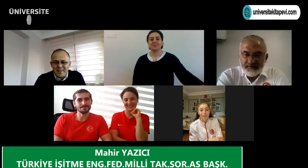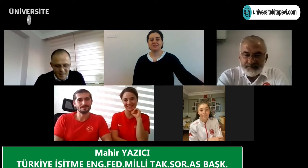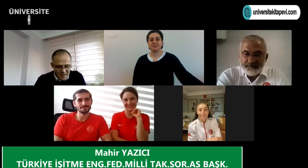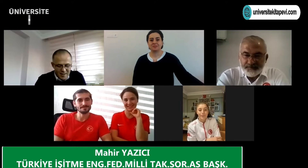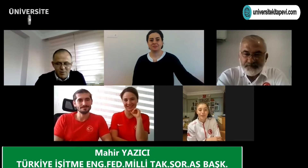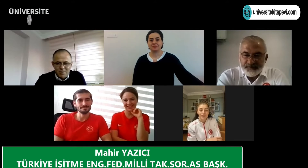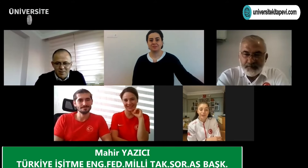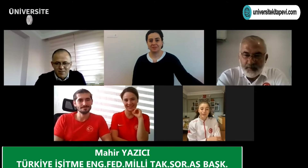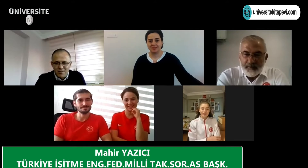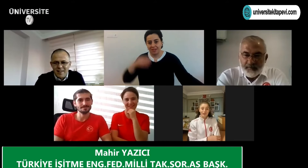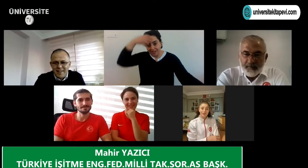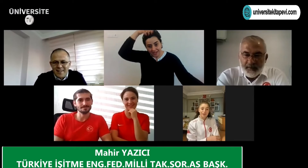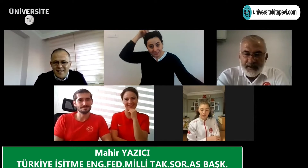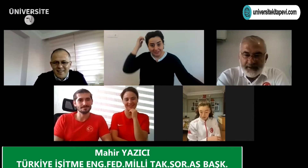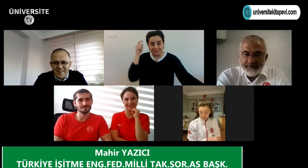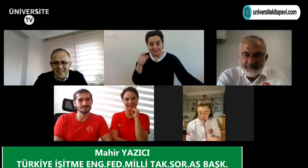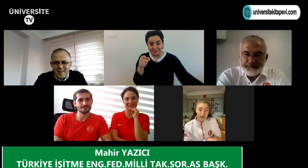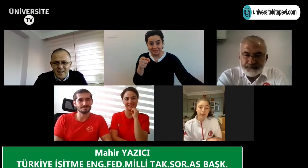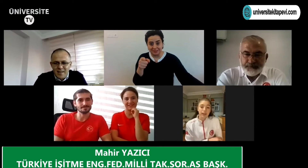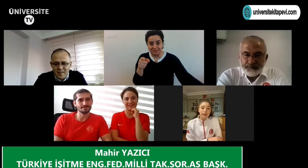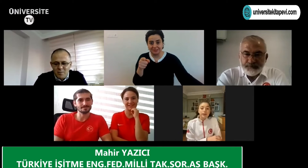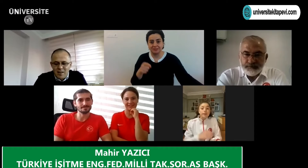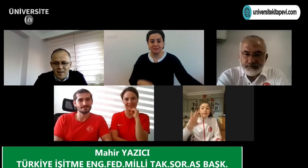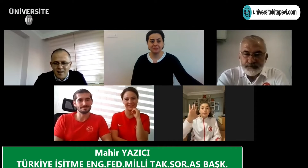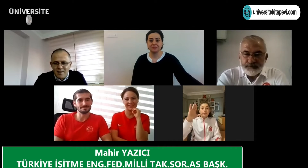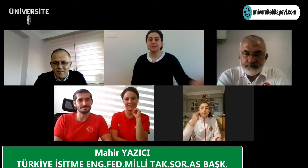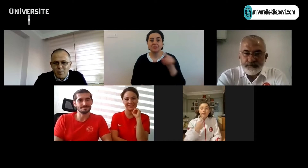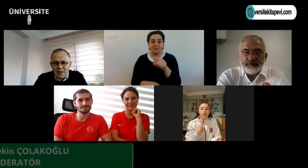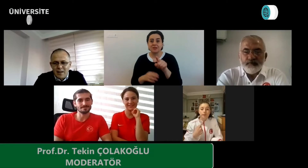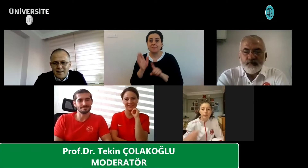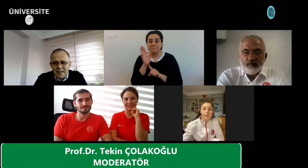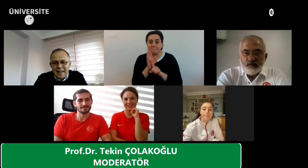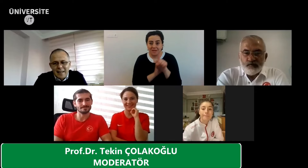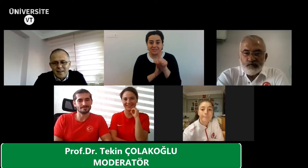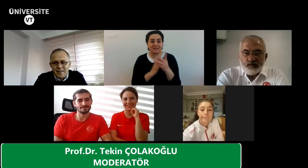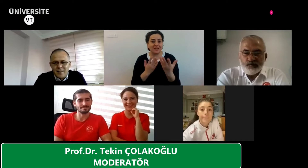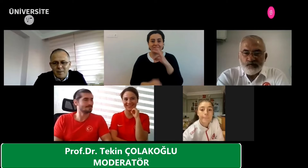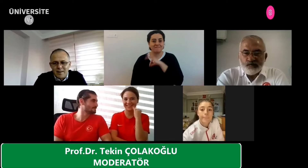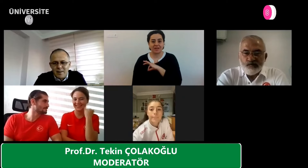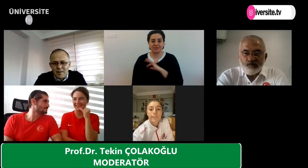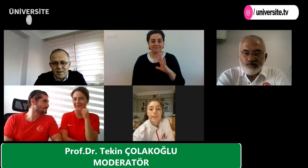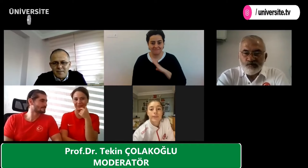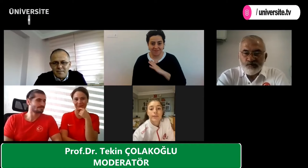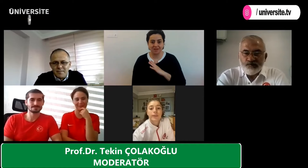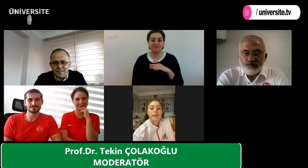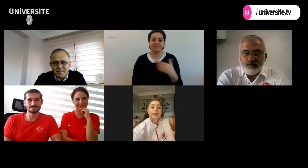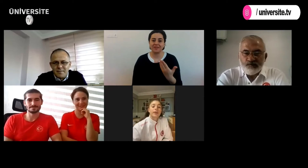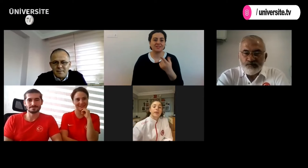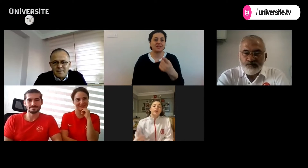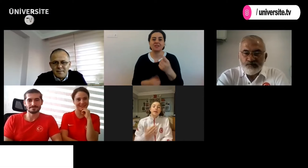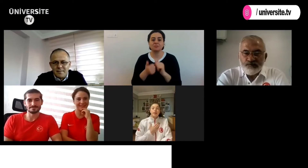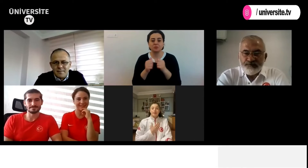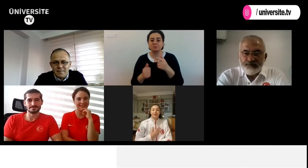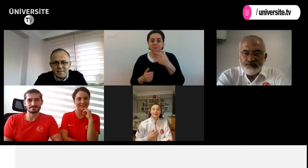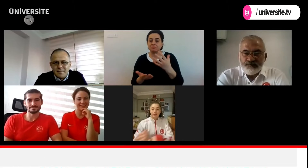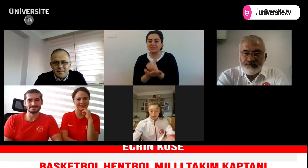Evet, Ecrin'e dönmek istiyoruz. Ecrin, başarılarından ve bu başarının sana neler kattığından bahseder misin?